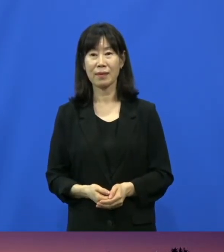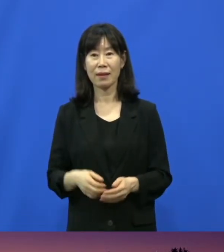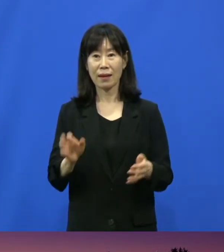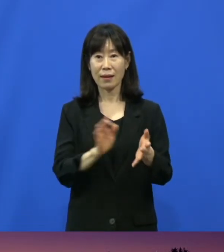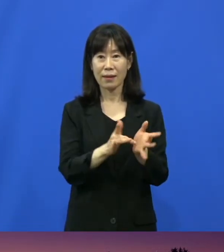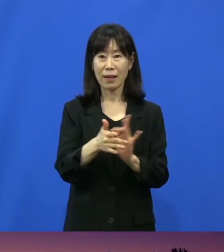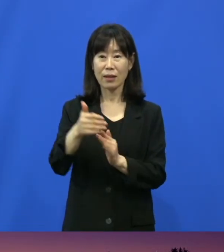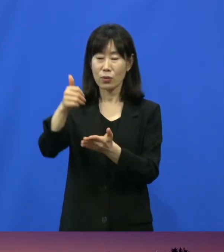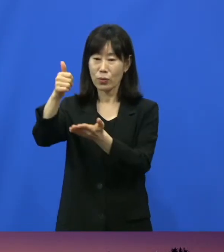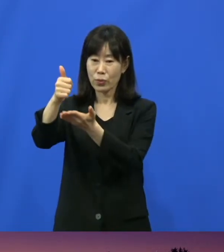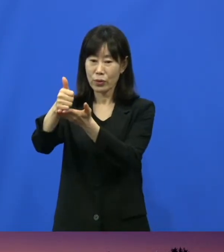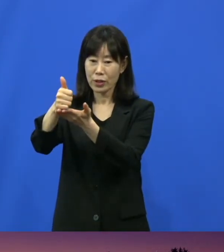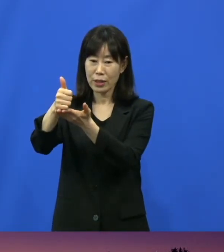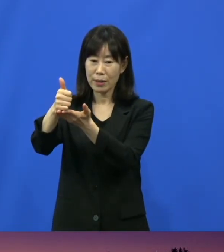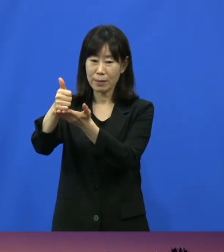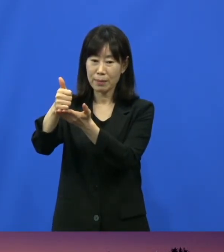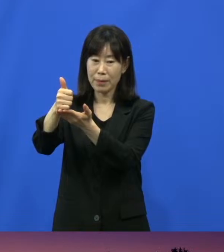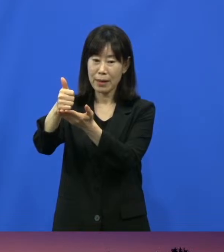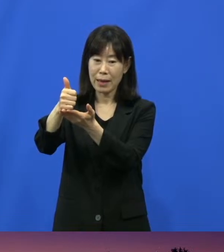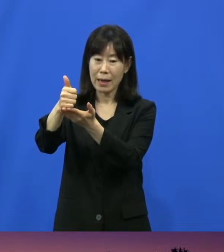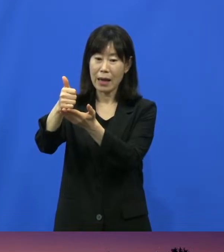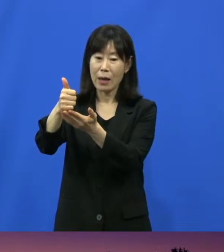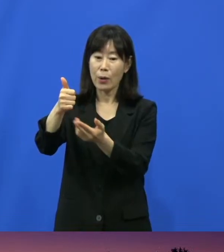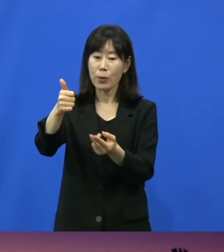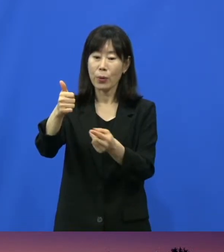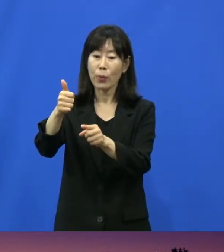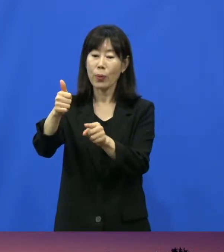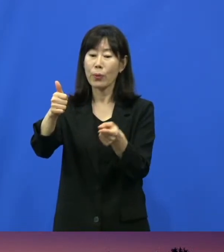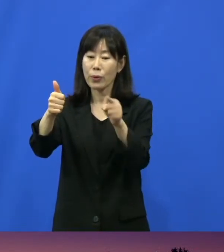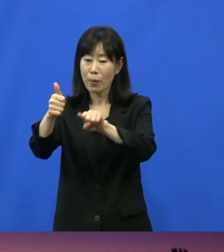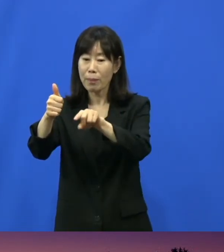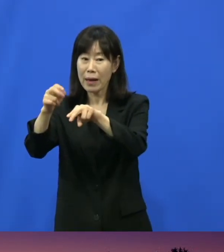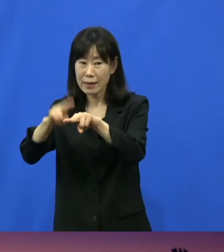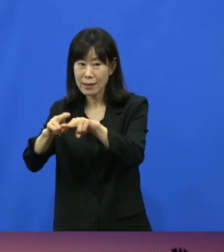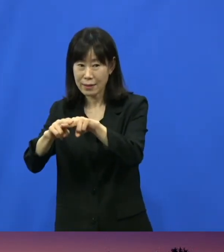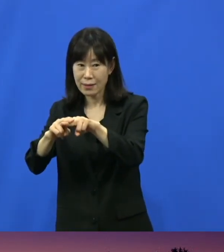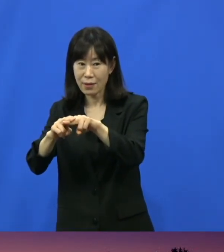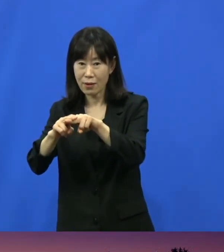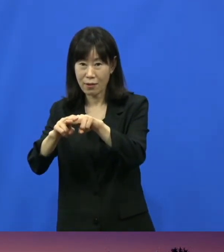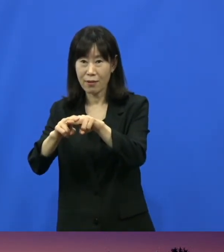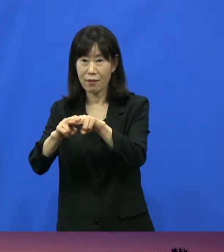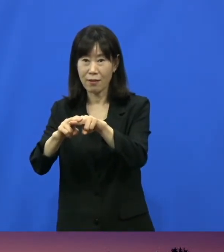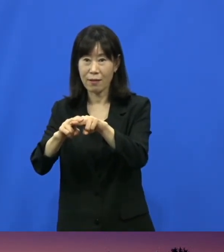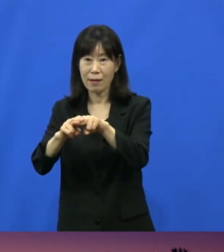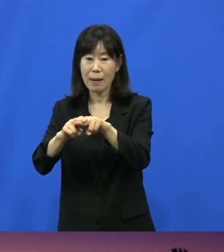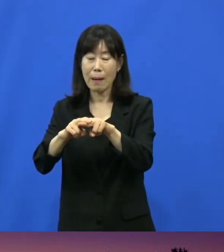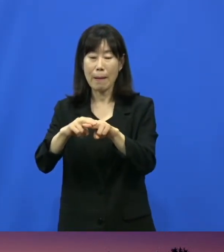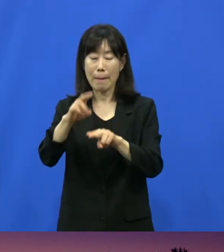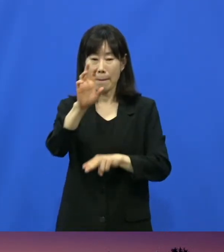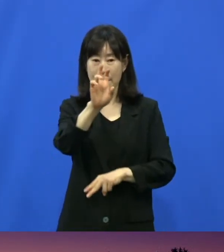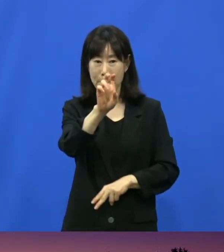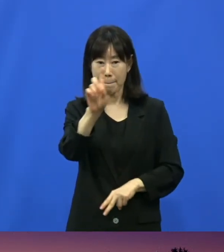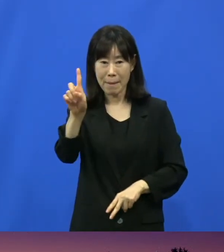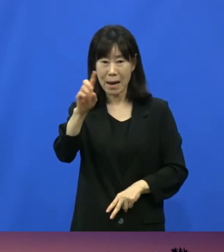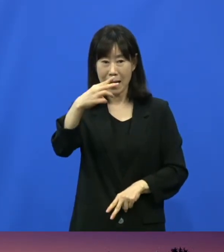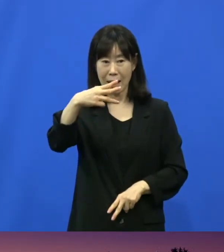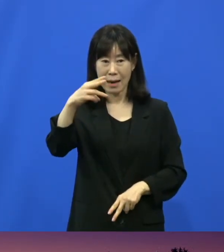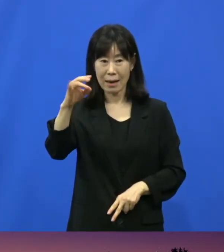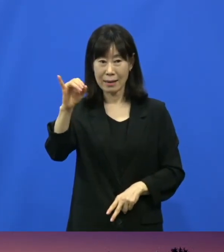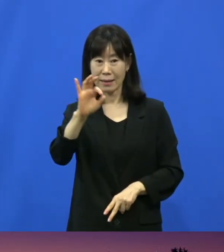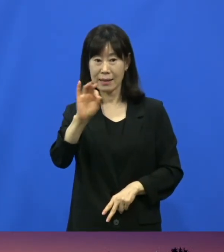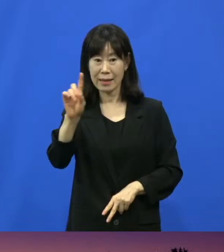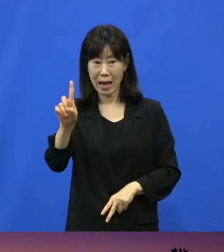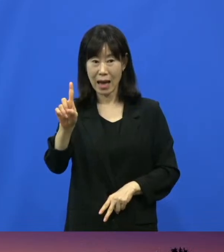예수님의 발치에 앉아있던 마리아의 행동과 같은 거예요. 주님의 발치에 앉아있는 거예요. 그게 최상의 상태의